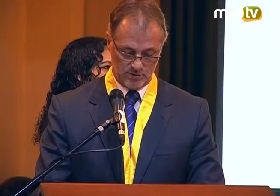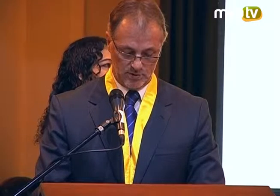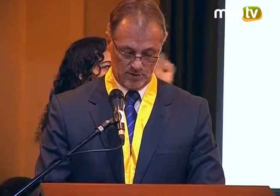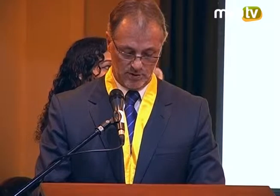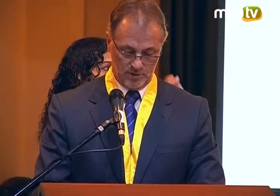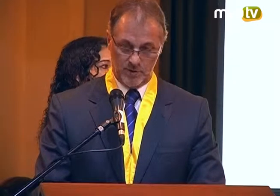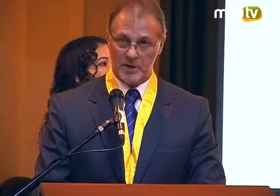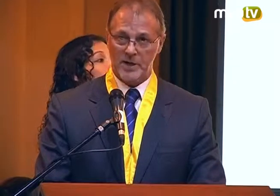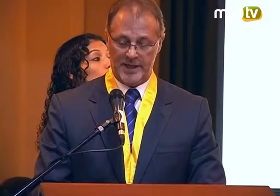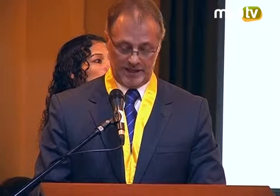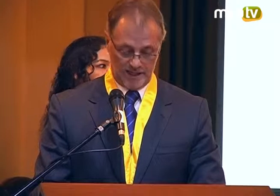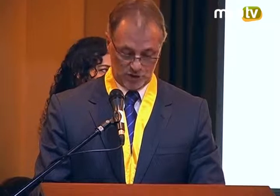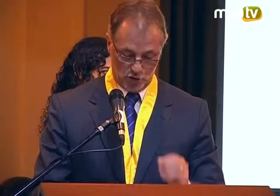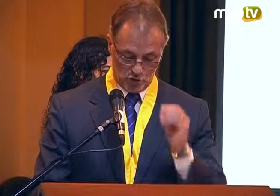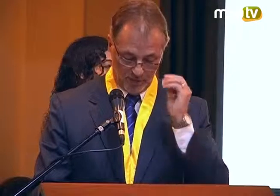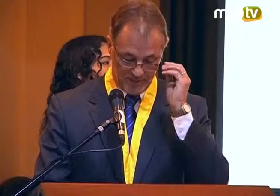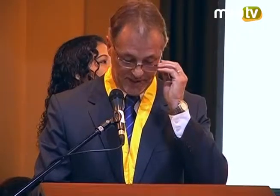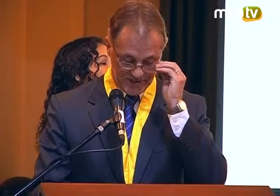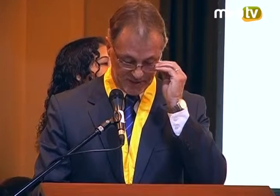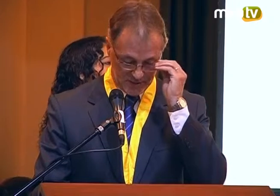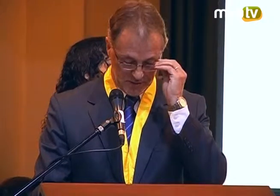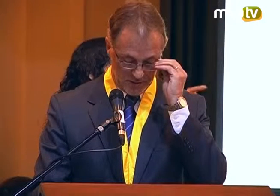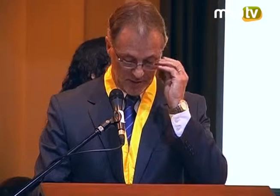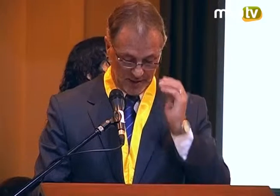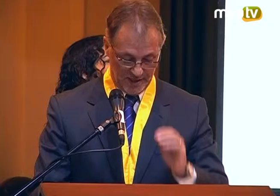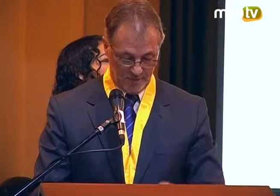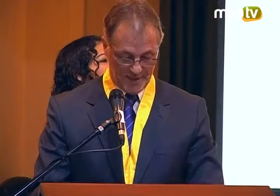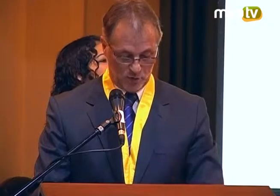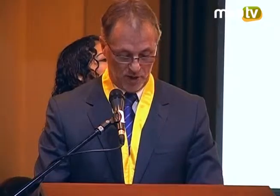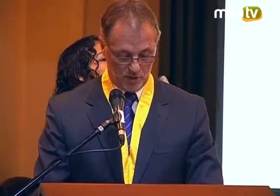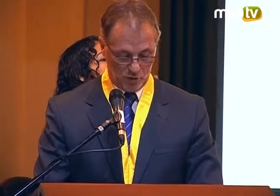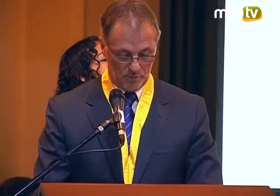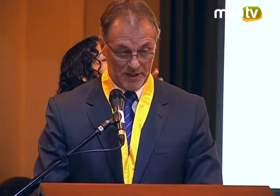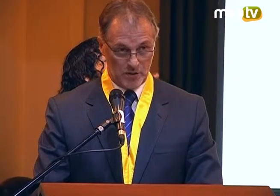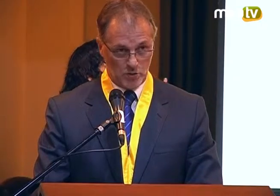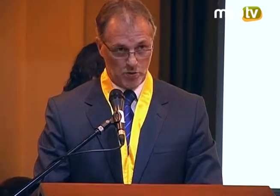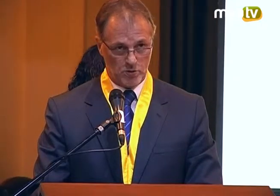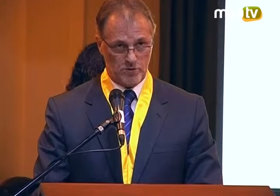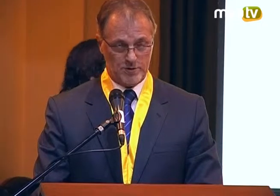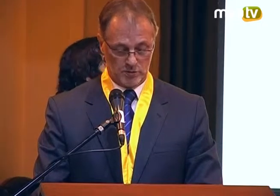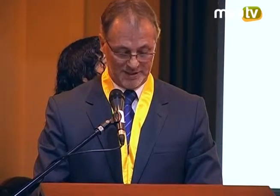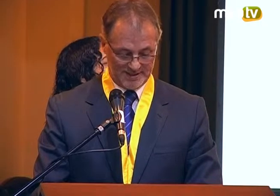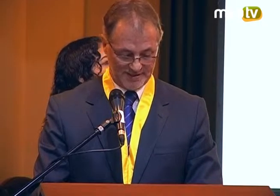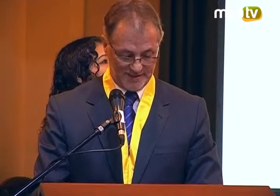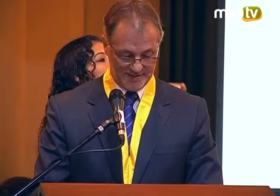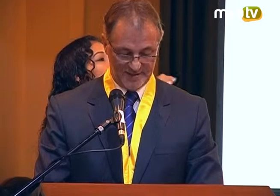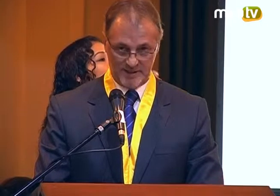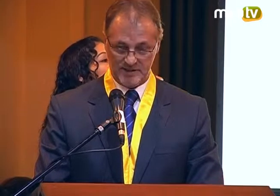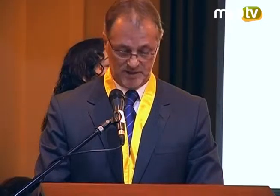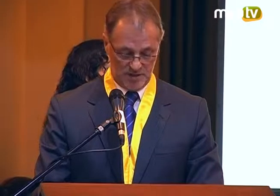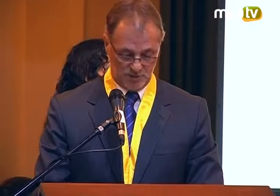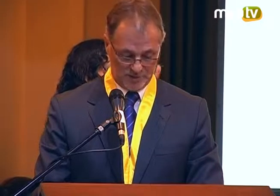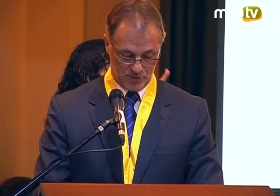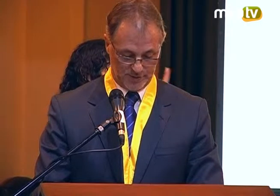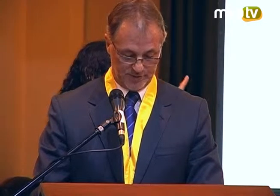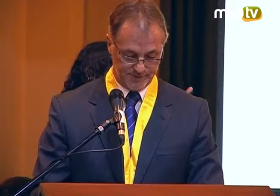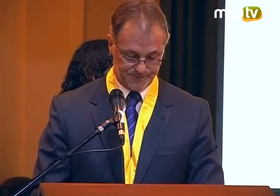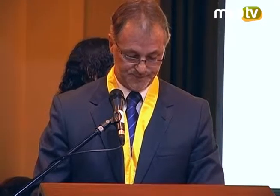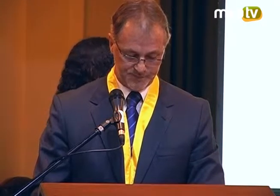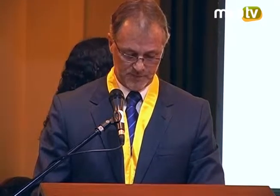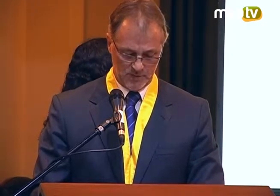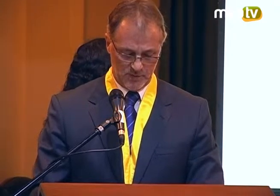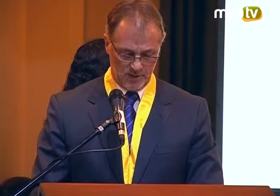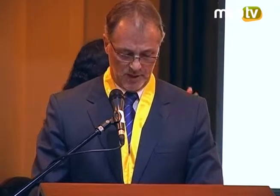Humanos. La Declaración de París, en el marco de la COP21, tiene una trascendencia